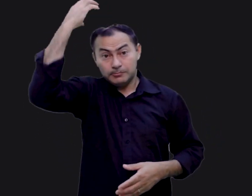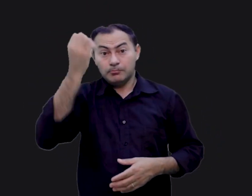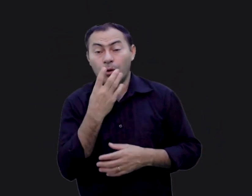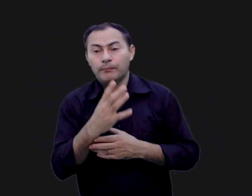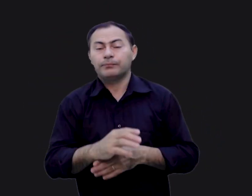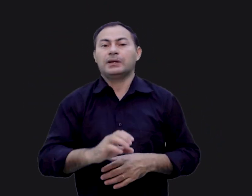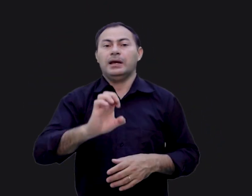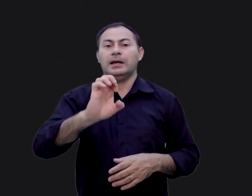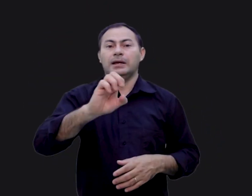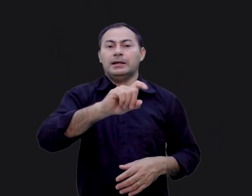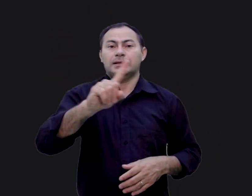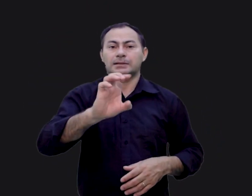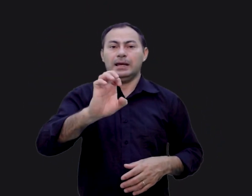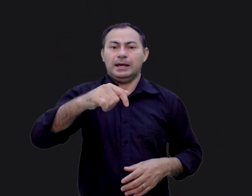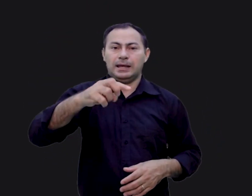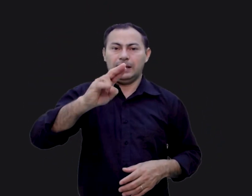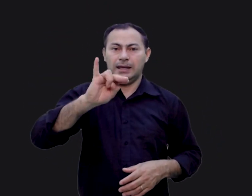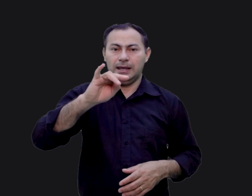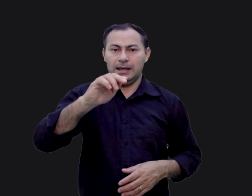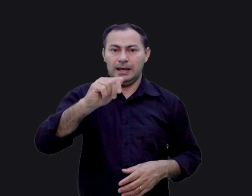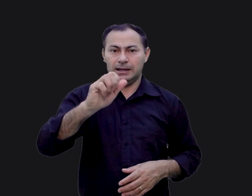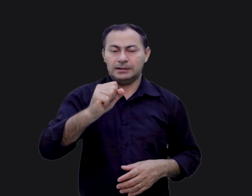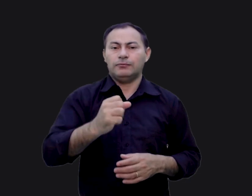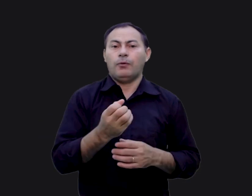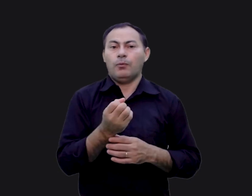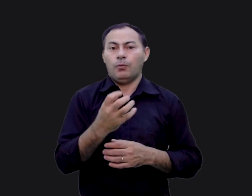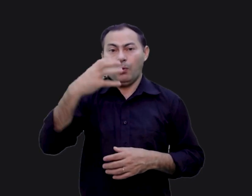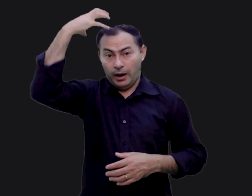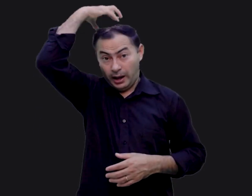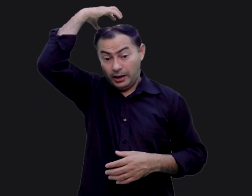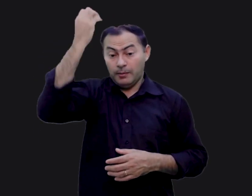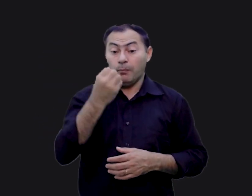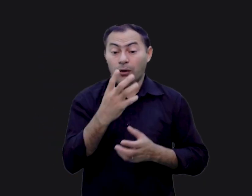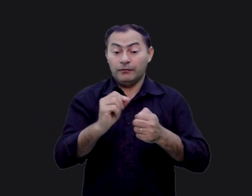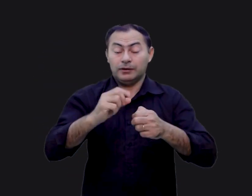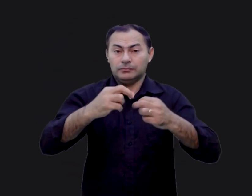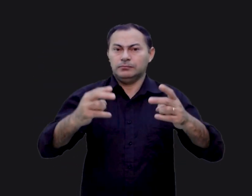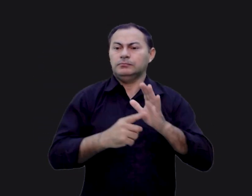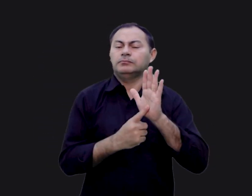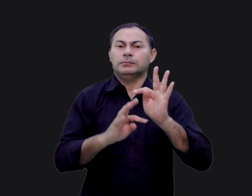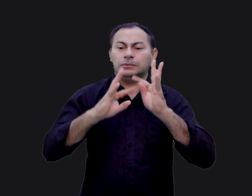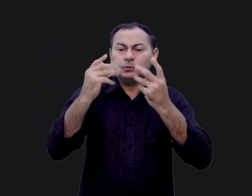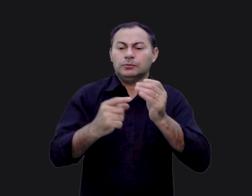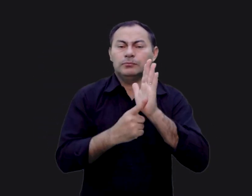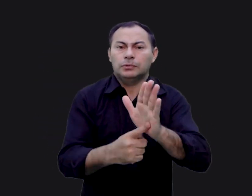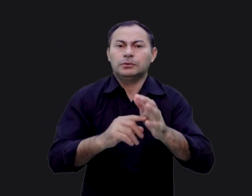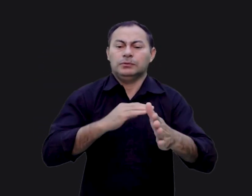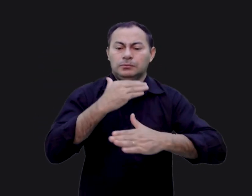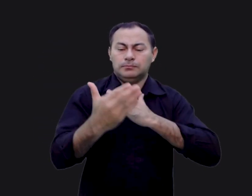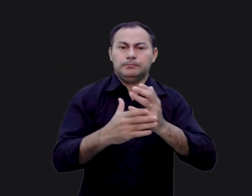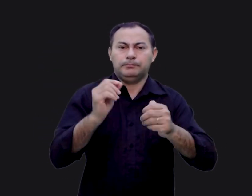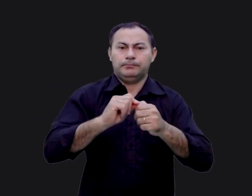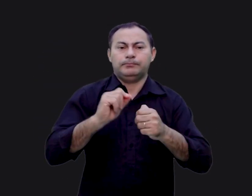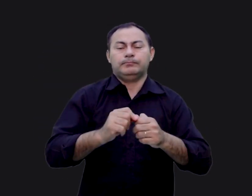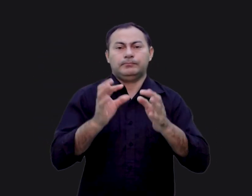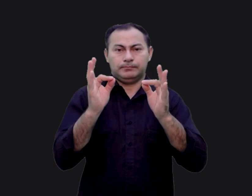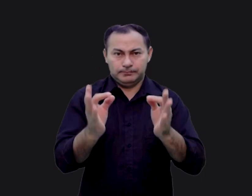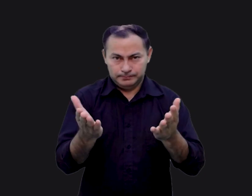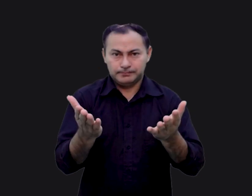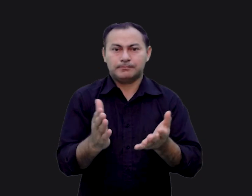menos. Ezequias foi um bom rei e fez muitas coisas boas. Tudo o que ele mostrou, tudo o que ele fez, de certa